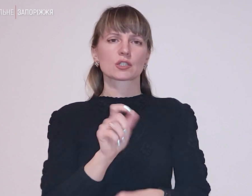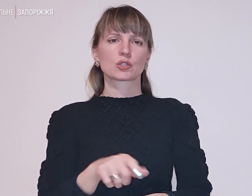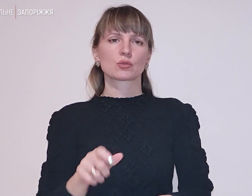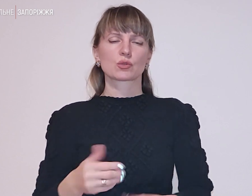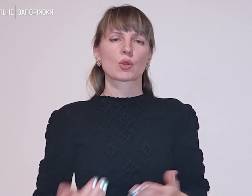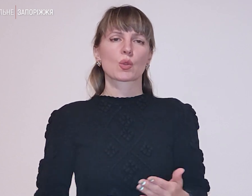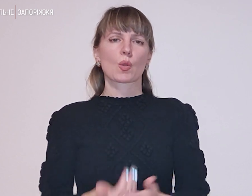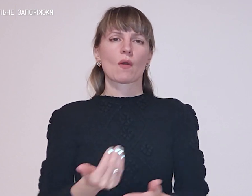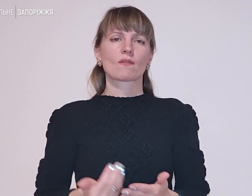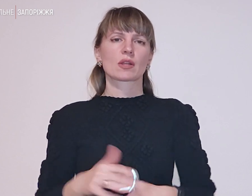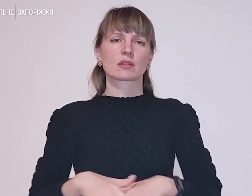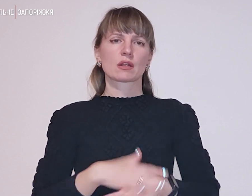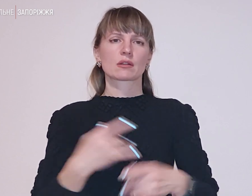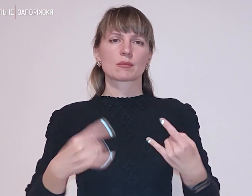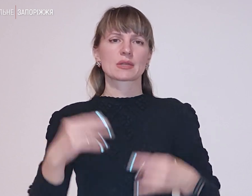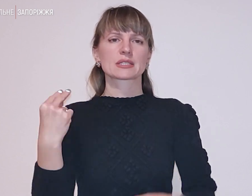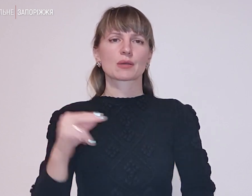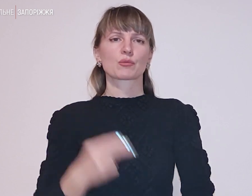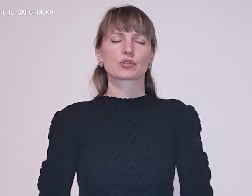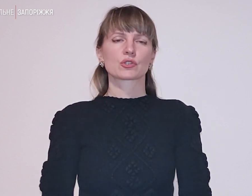на Суспільному. Запоріжжя.